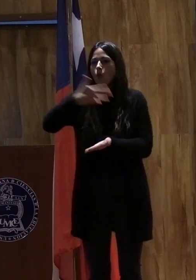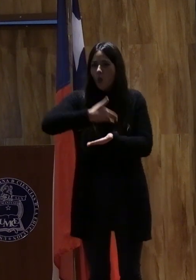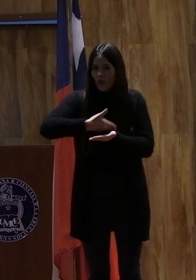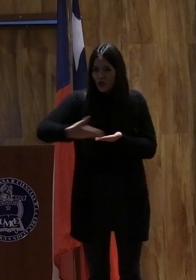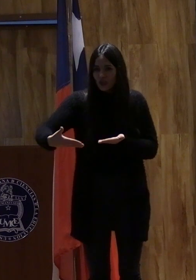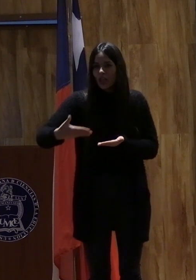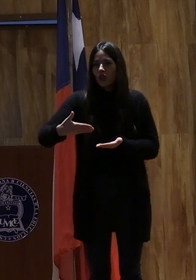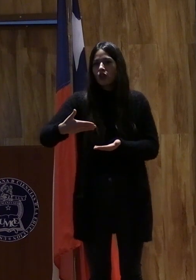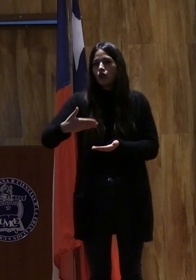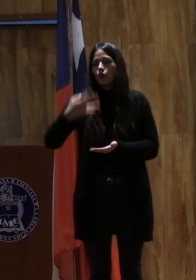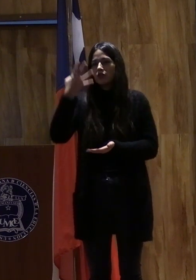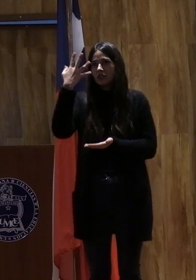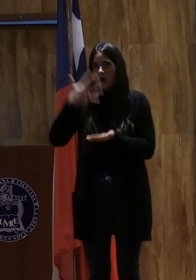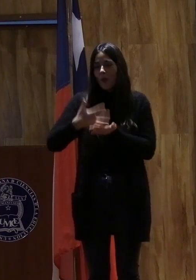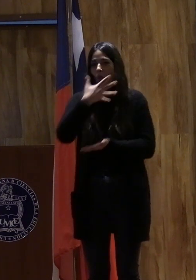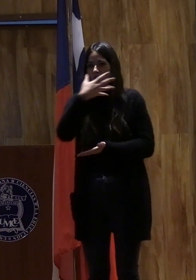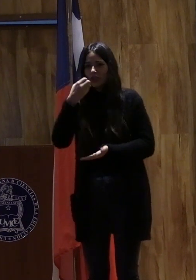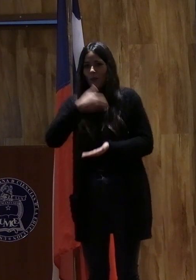de años.